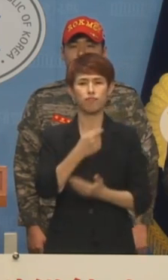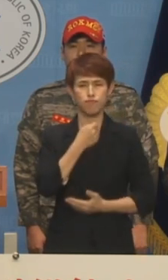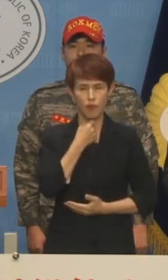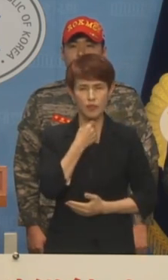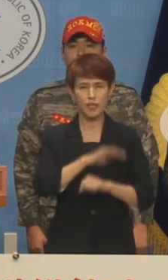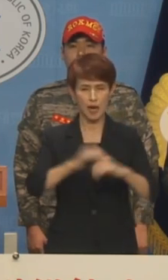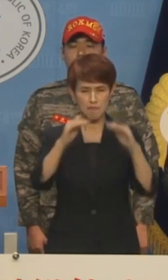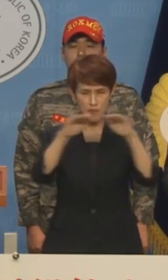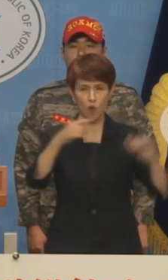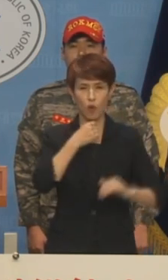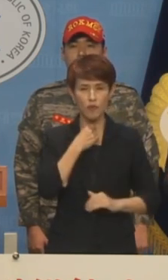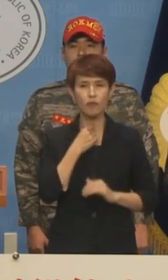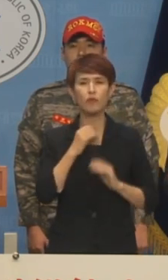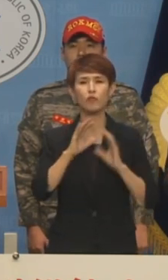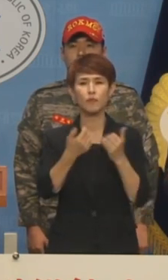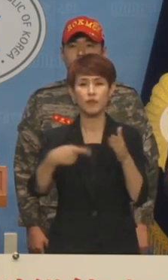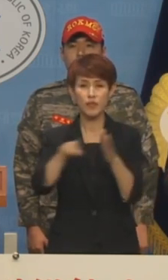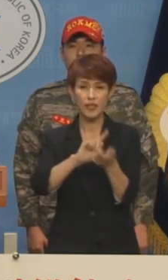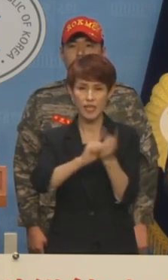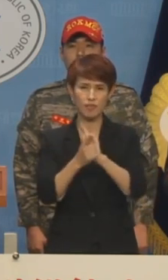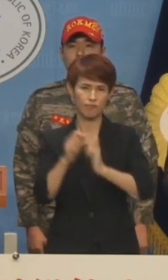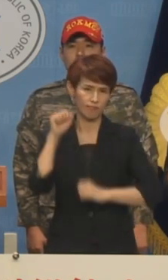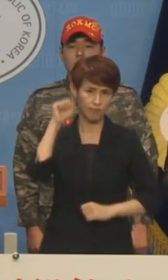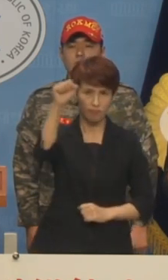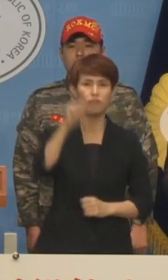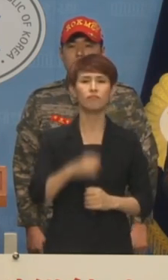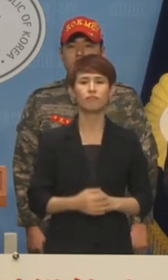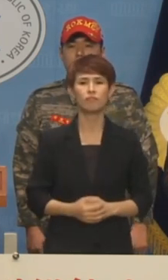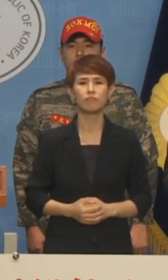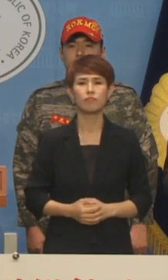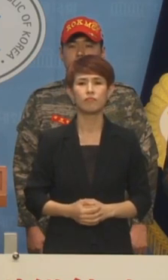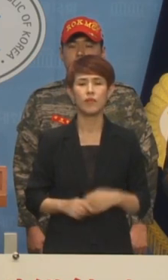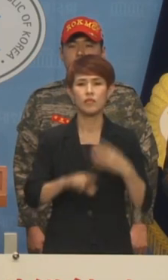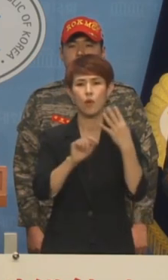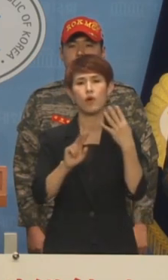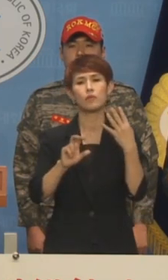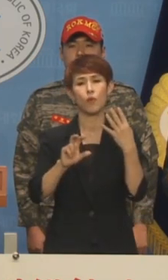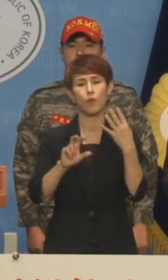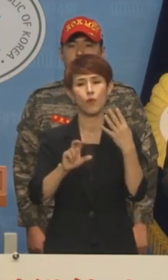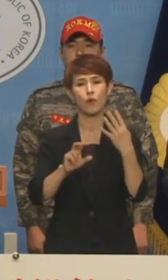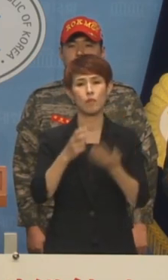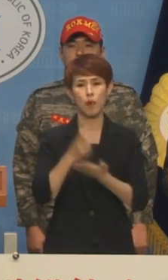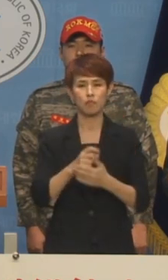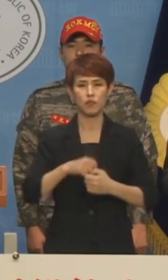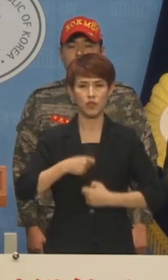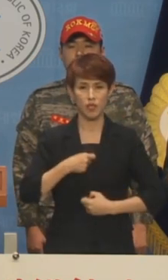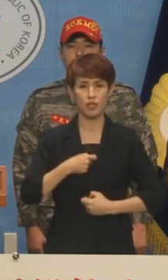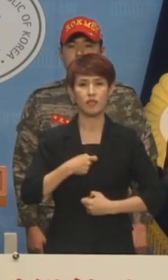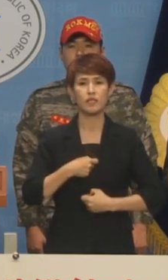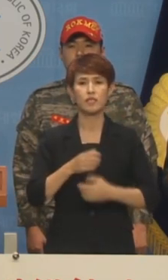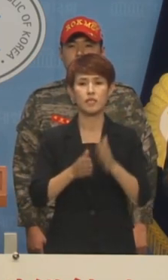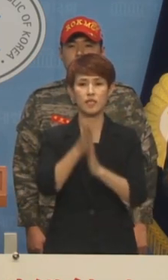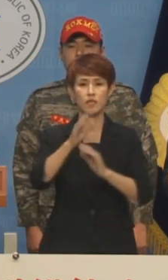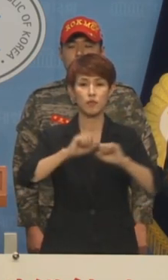국민을 대신하여 강력히 촉구하는 바입니다. 2024년 4월 25일 사법정의 바로 세우기